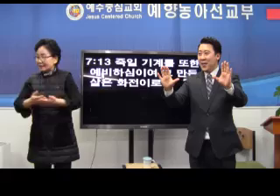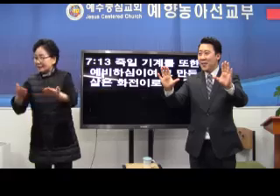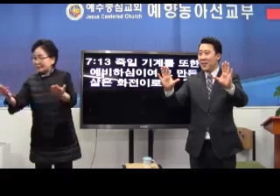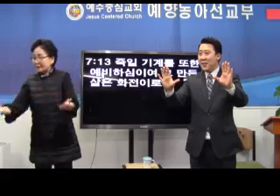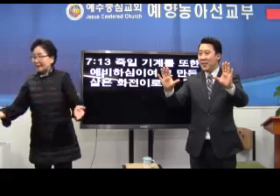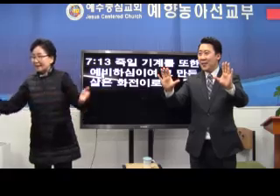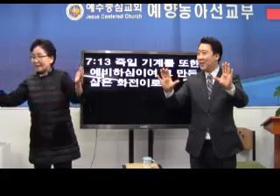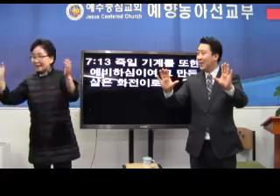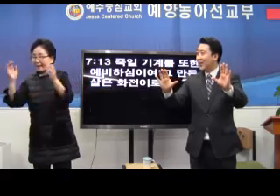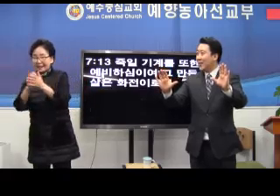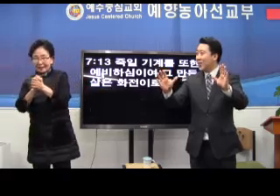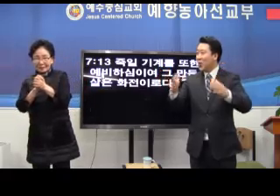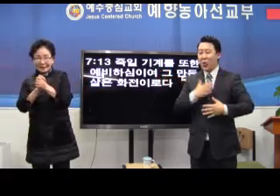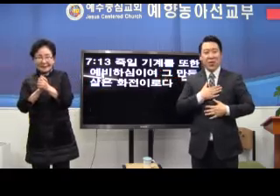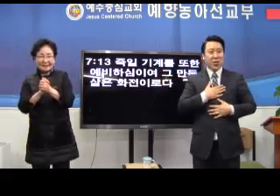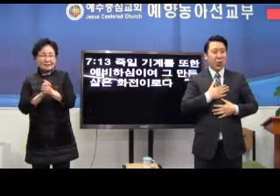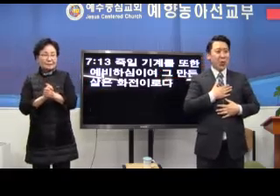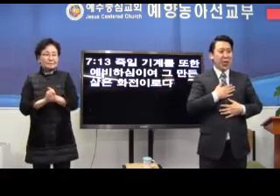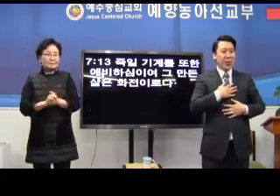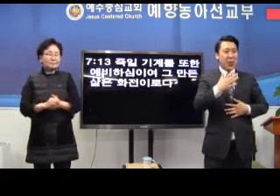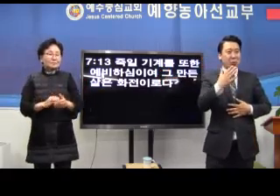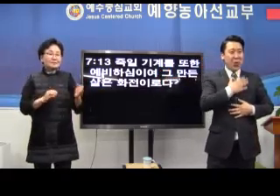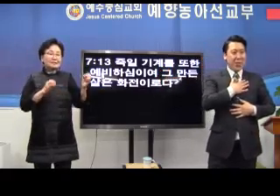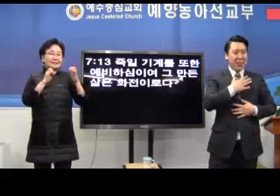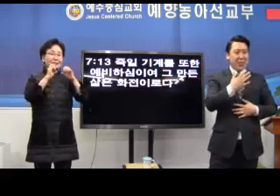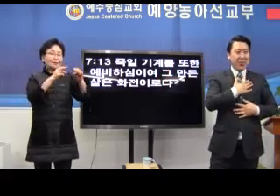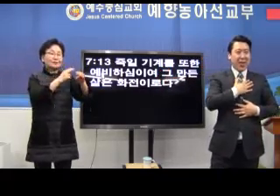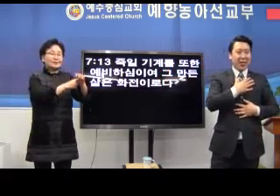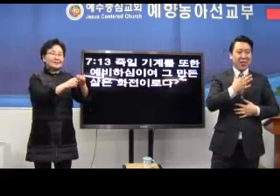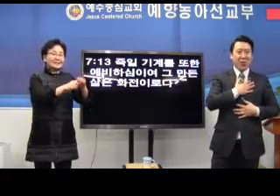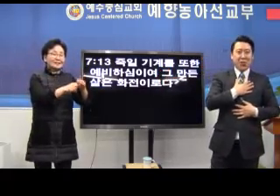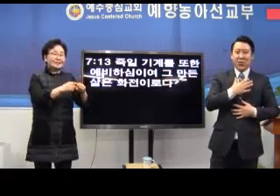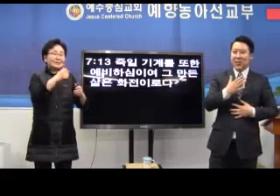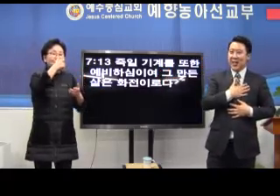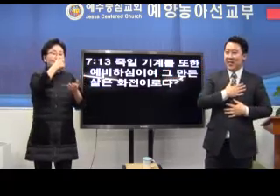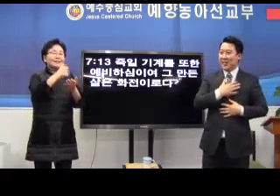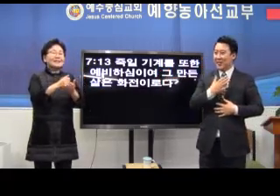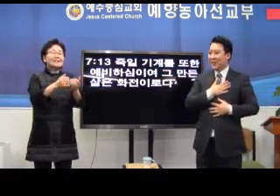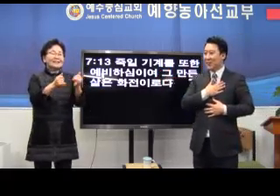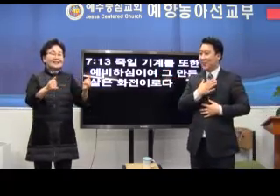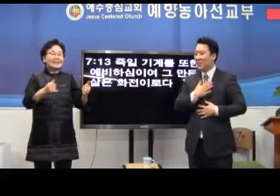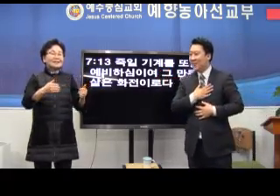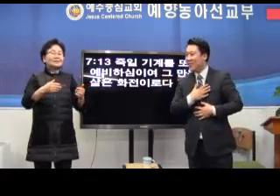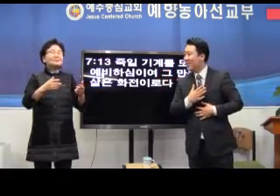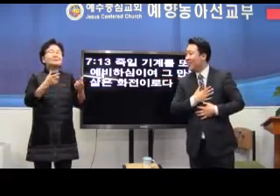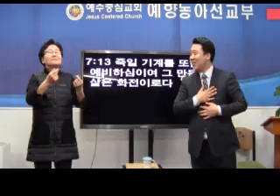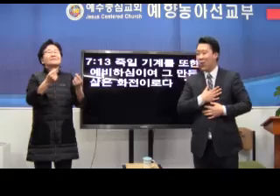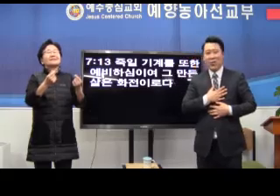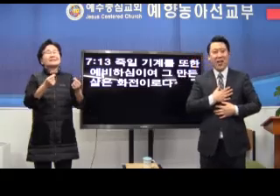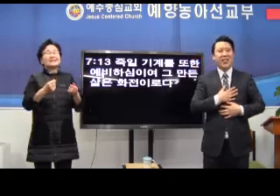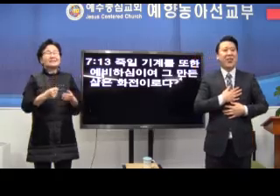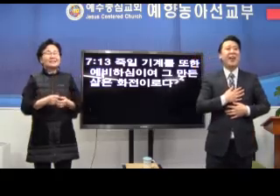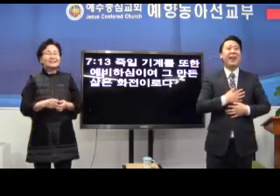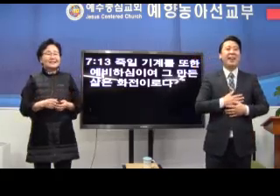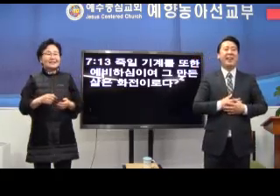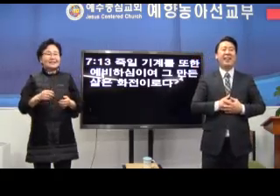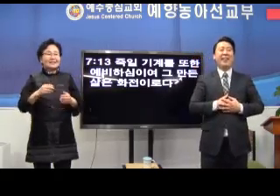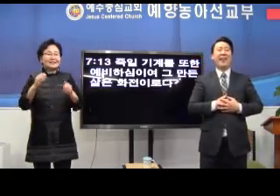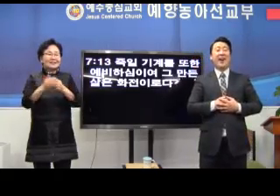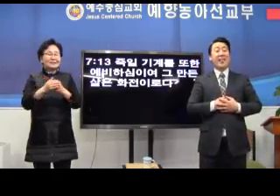아멘. 여기 있는 전도자도 죄인이에요. 깨끗해서 여기 서 있는 게 아니에요. 저도 자기 전에 항상